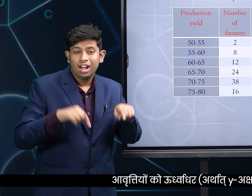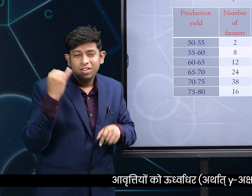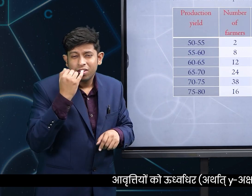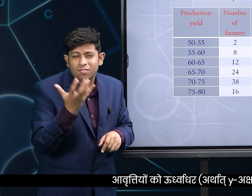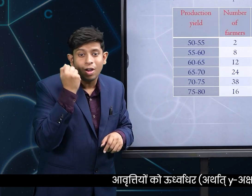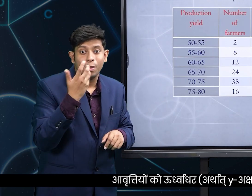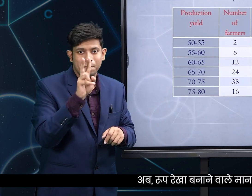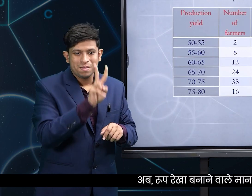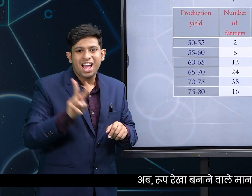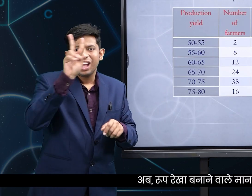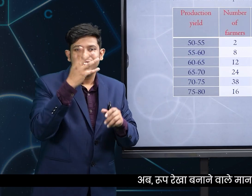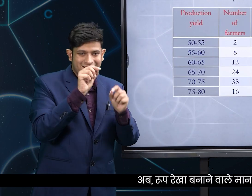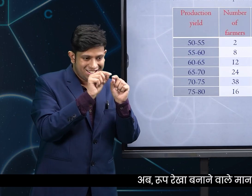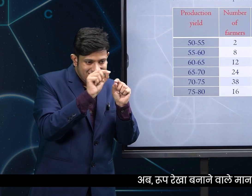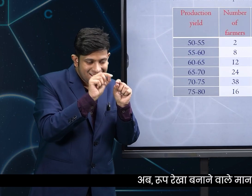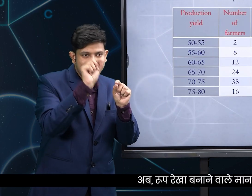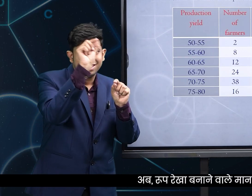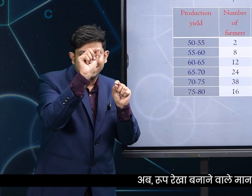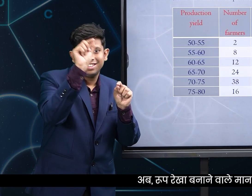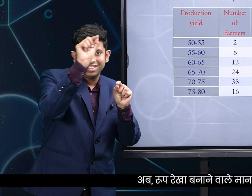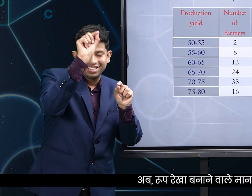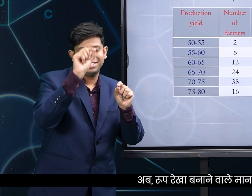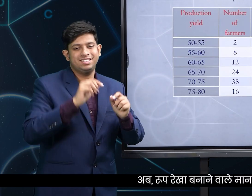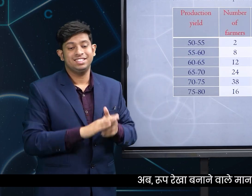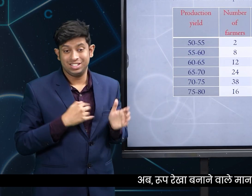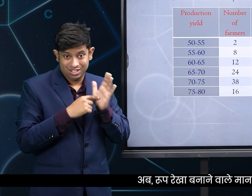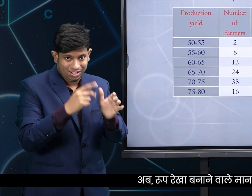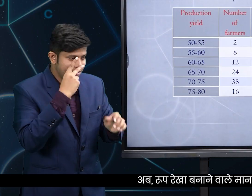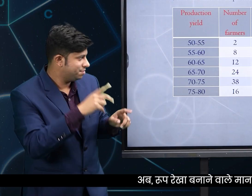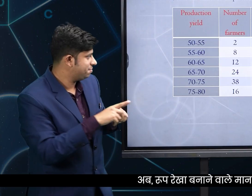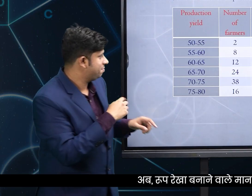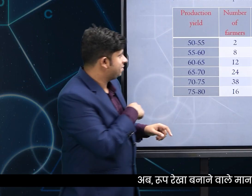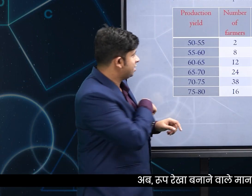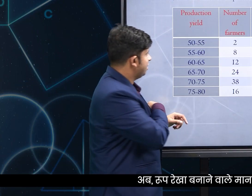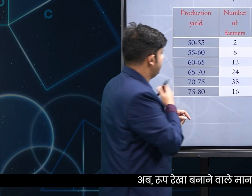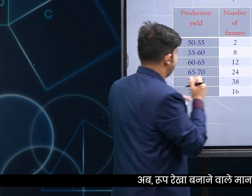कीजिए। अब रूपरेखा बनाने वाले मान ज्ञात कीजिए।